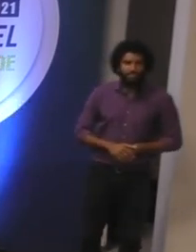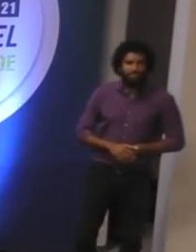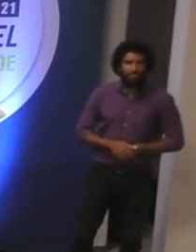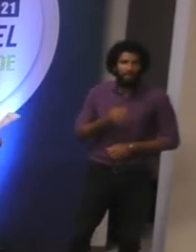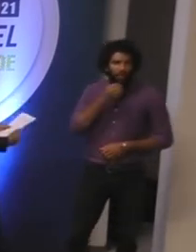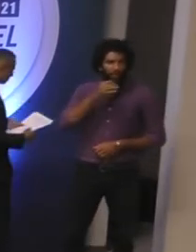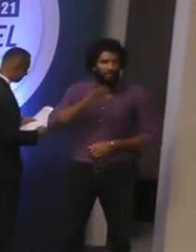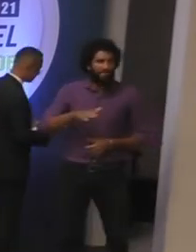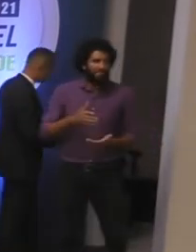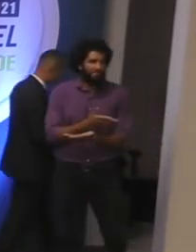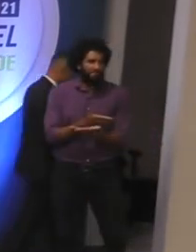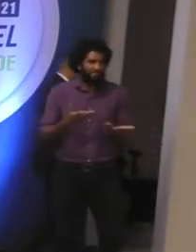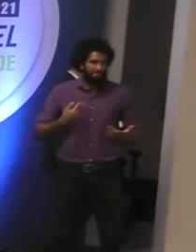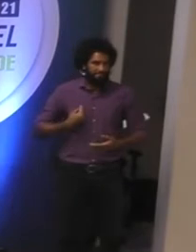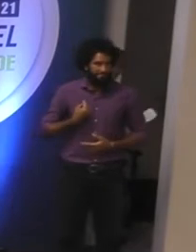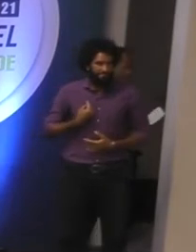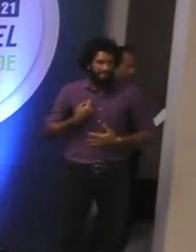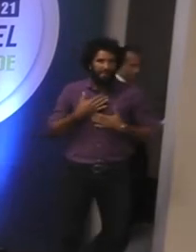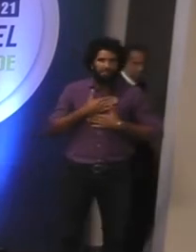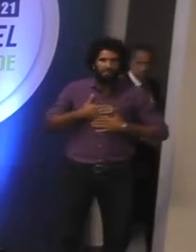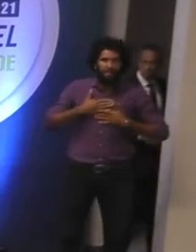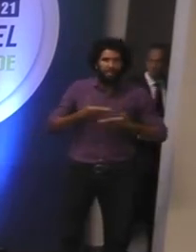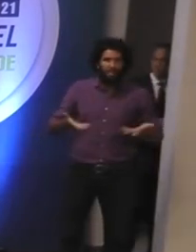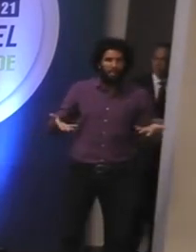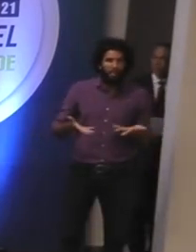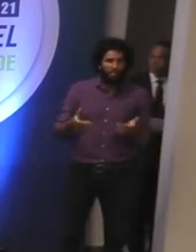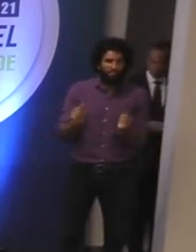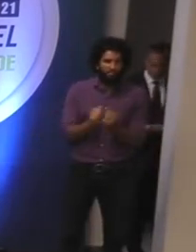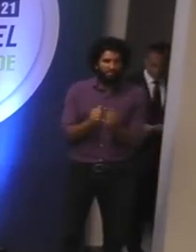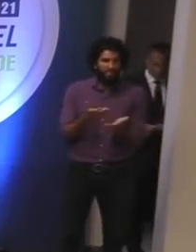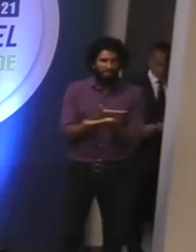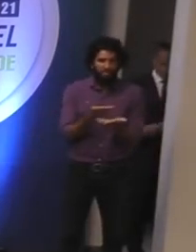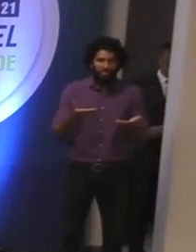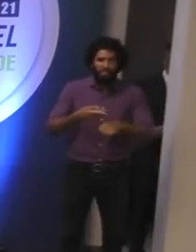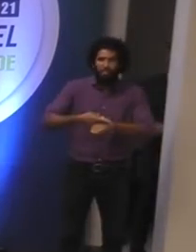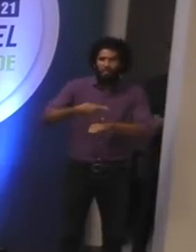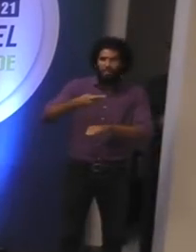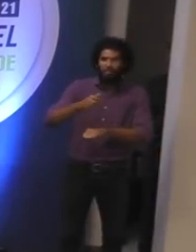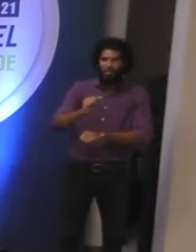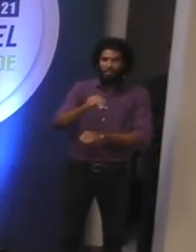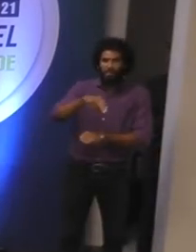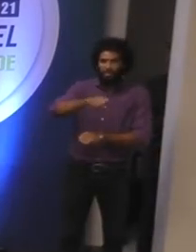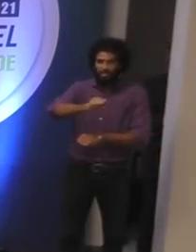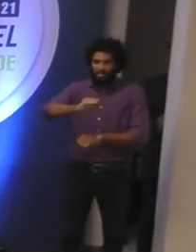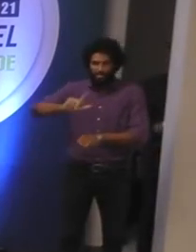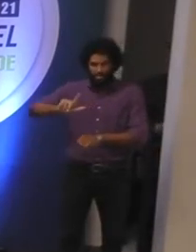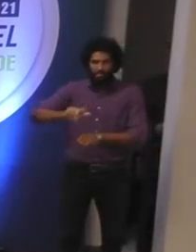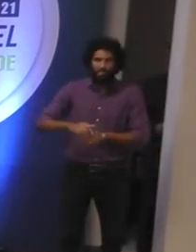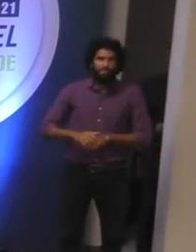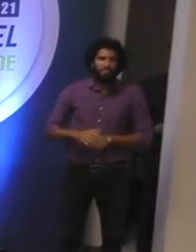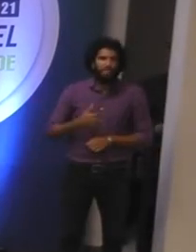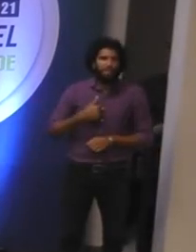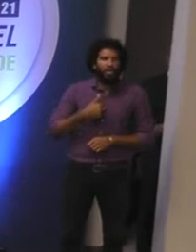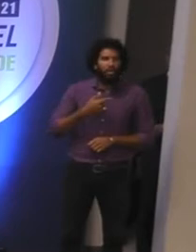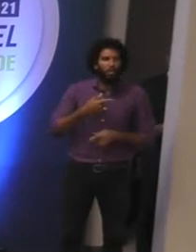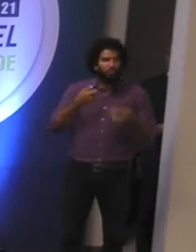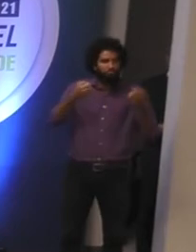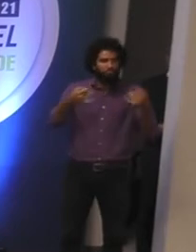Boa tarde a todos. É um prazer hoje estar aqui no Prêmio da Anel. Vou dividir minha fala em